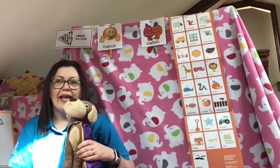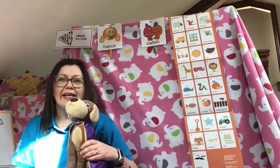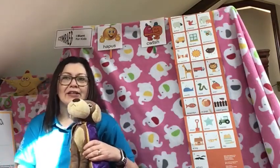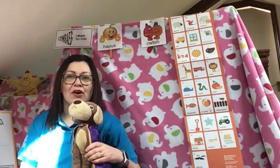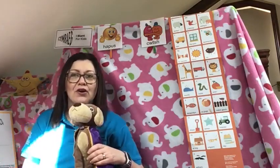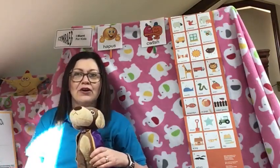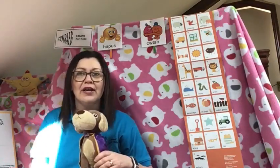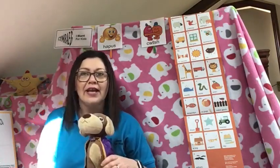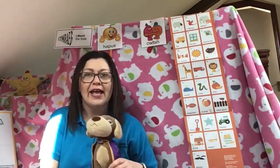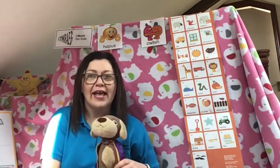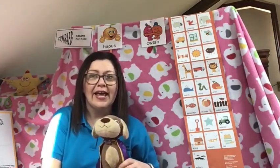Heno,